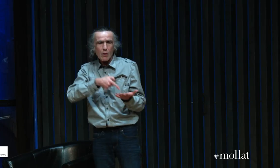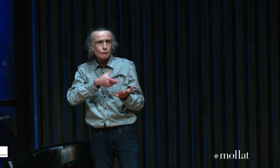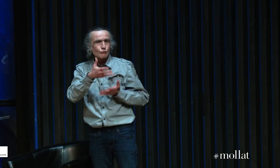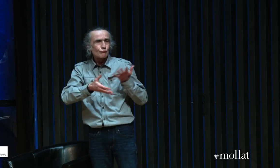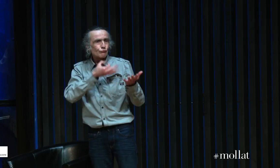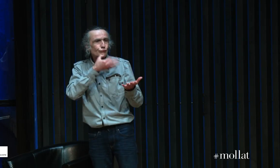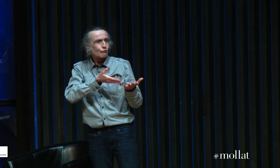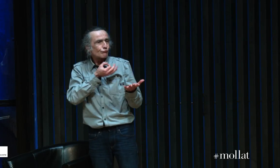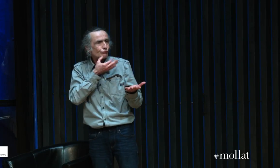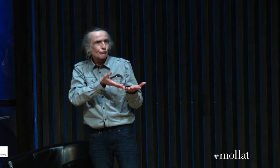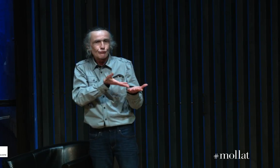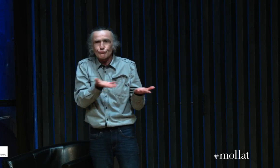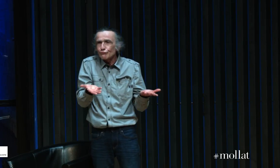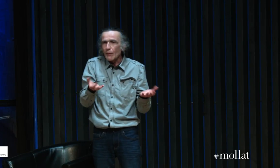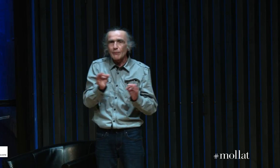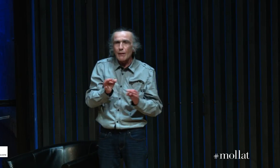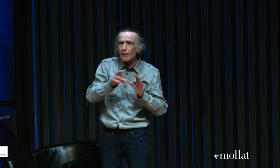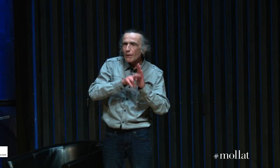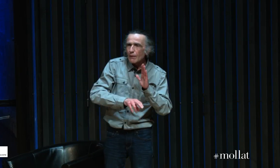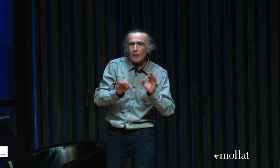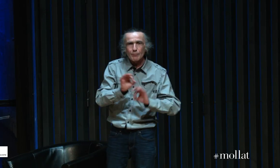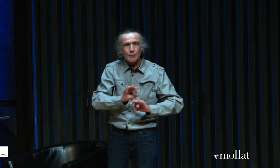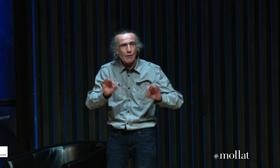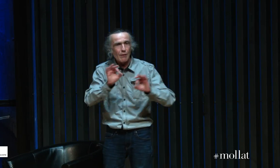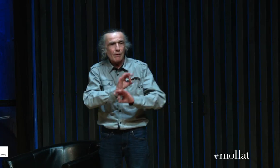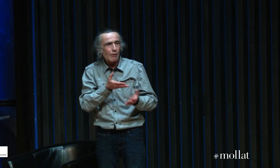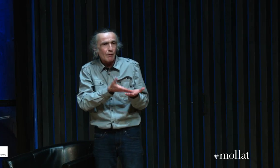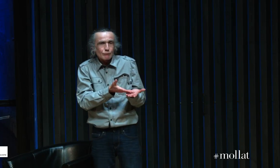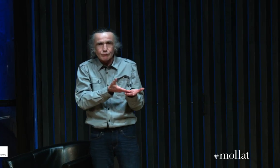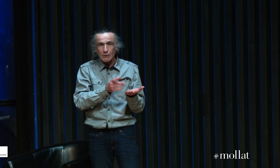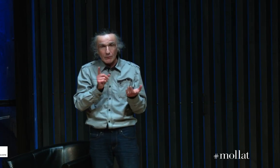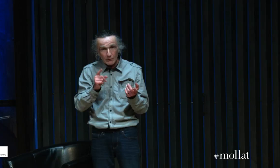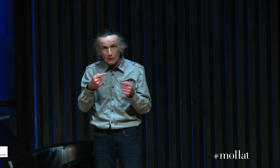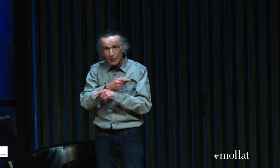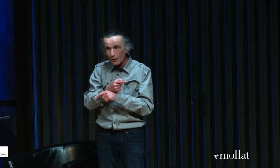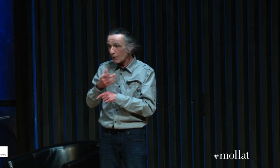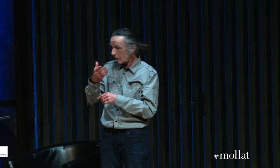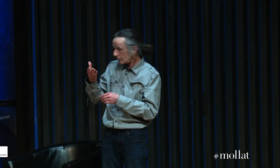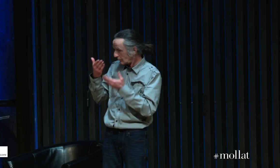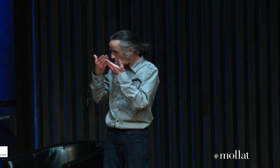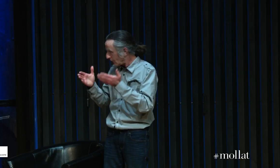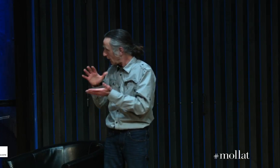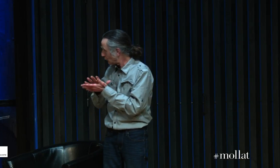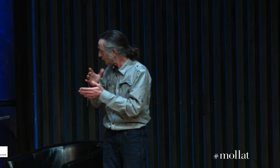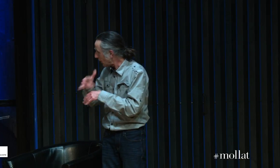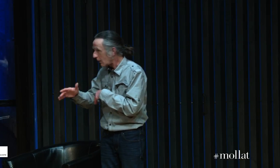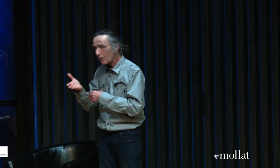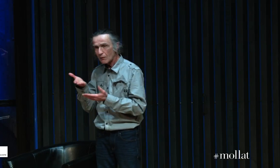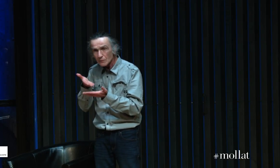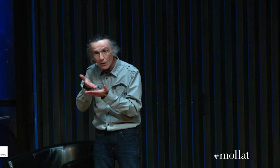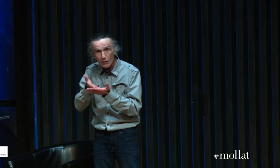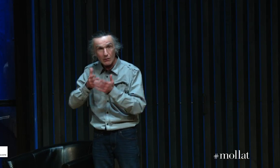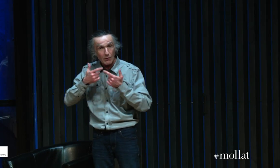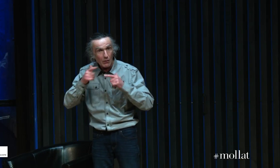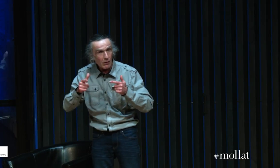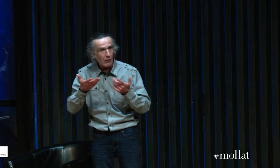C'est-à-dire que là, on peut même c'est des gens qui découvrent aussi que la langue est structurée. C'est-à-dire, je parlais des signes, mais je peux parler de la grammaire aussi, qu'on peut exprimer vraiment tout un